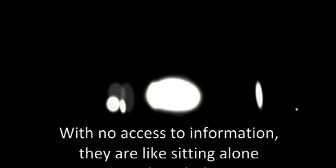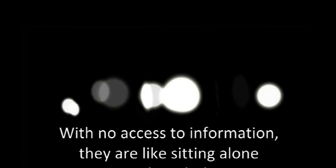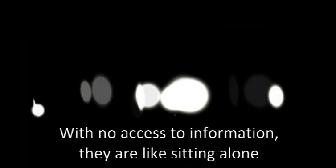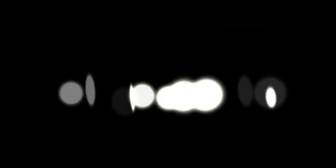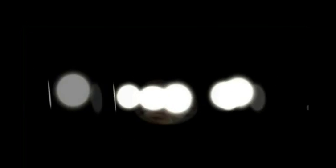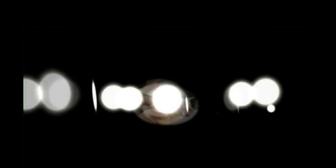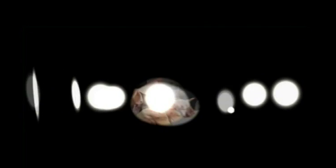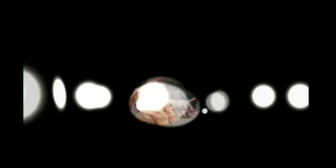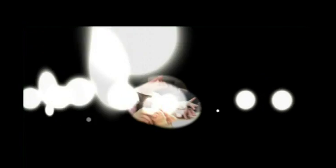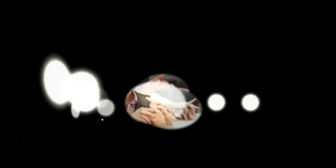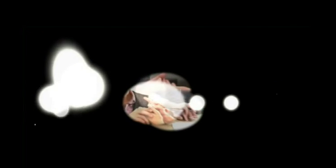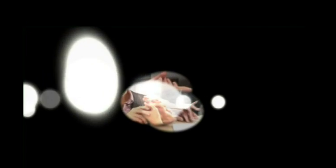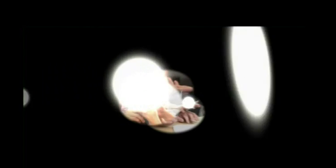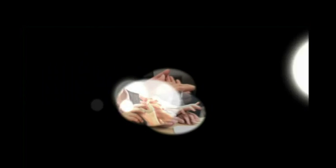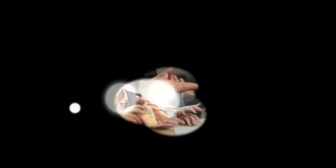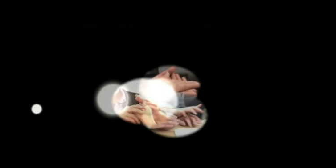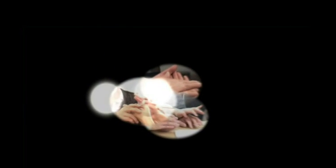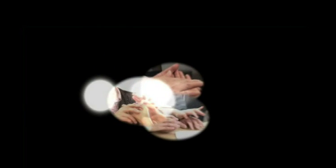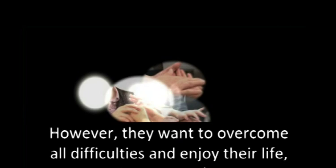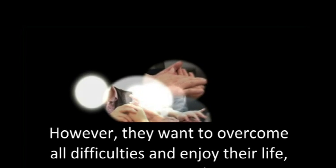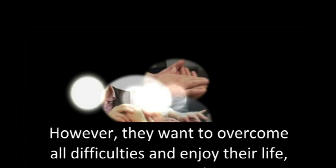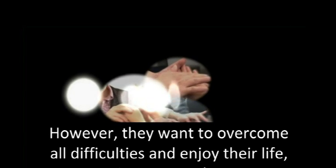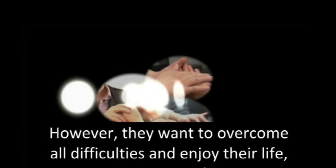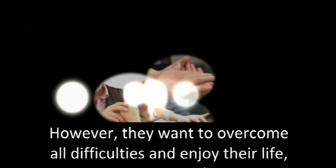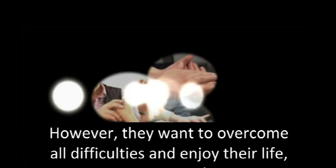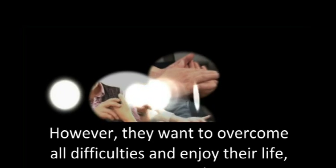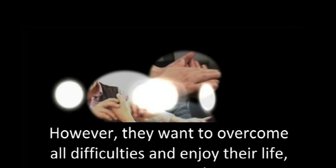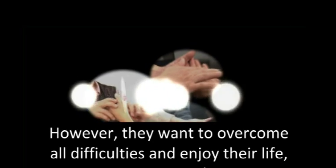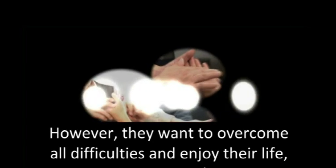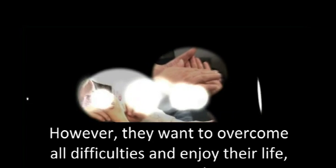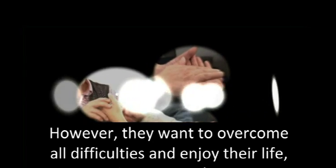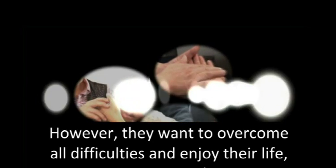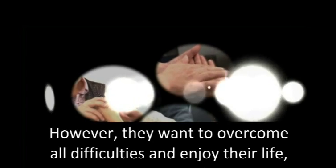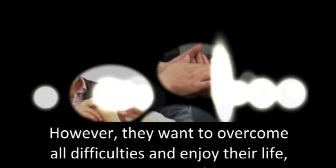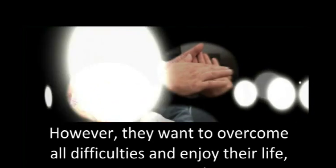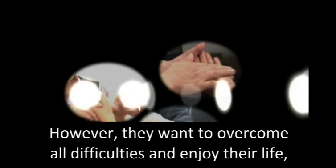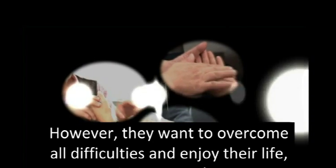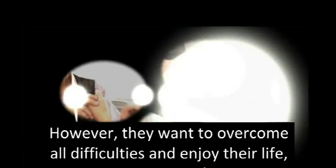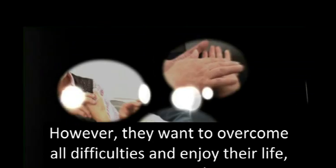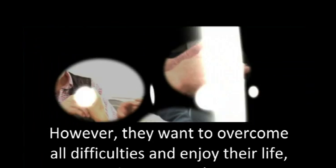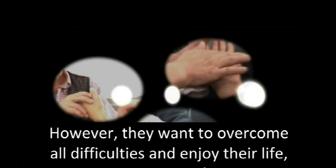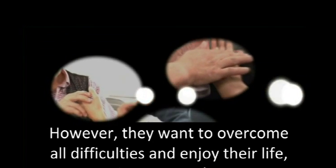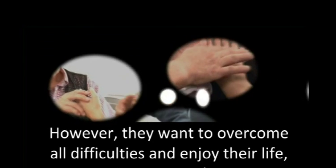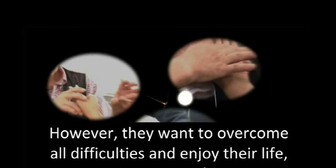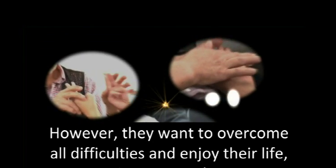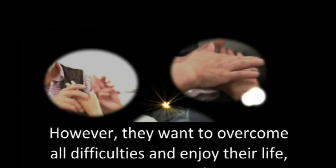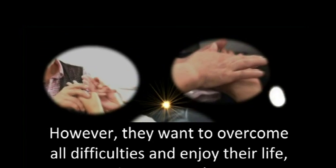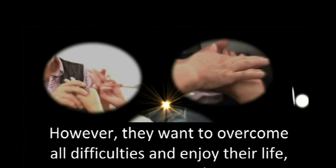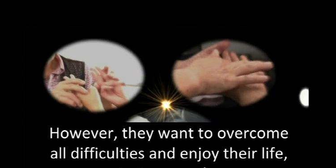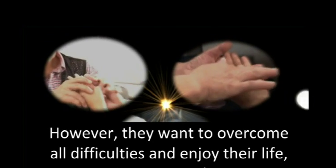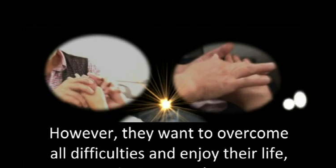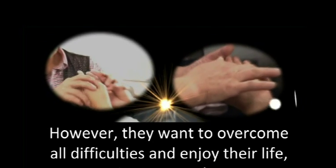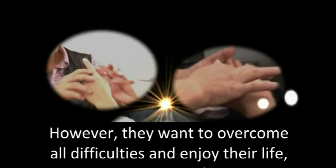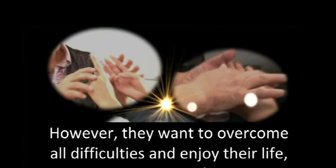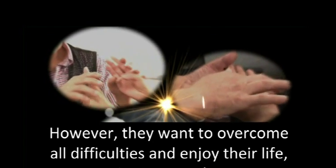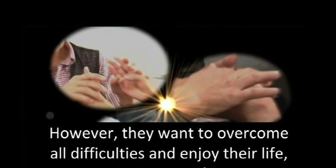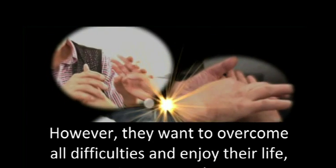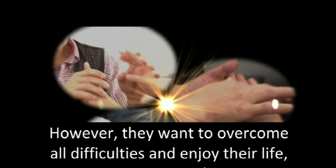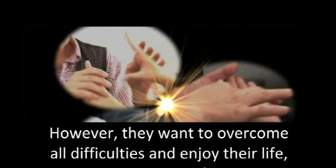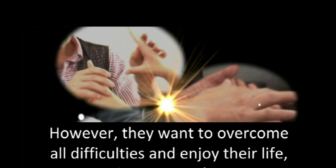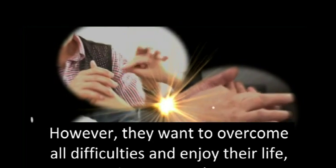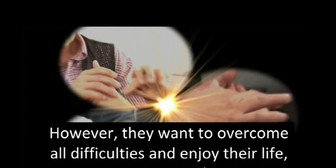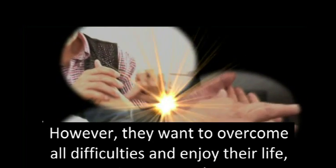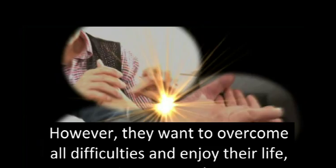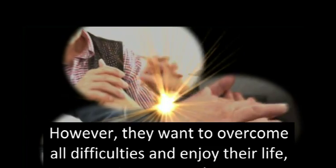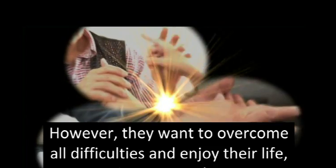取り残されている状態です。ですが、中にはこの困難を乗り越えて生き